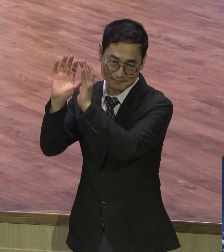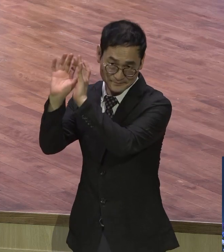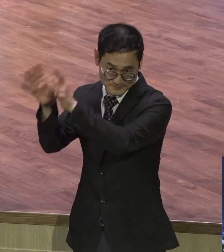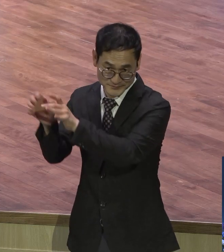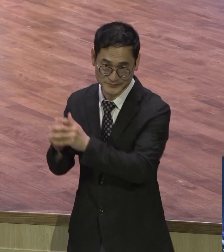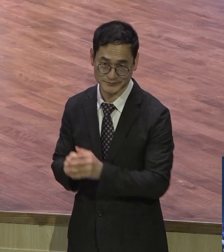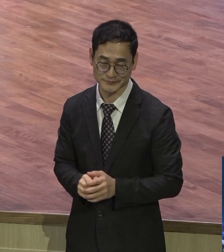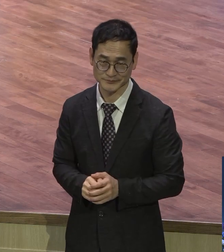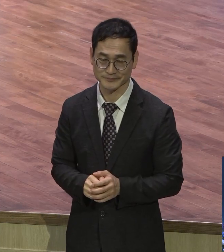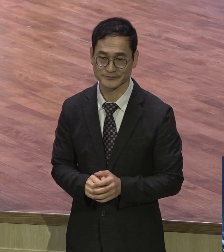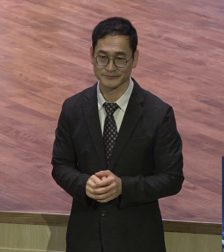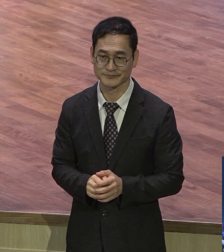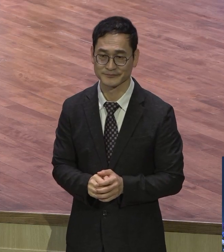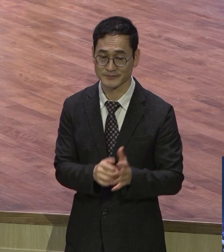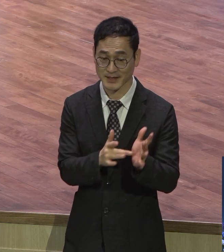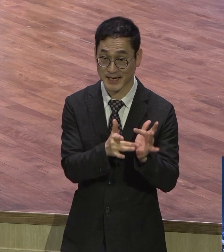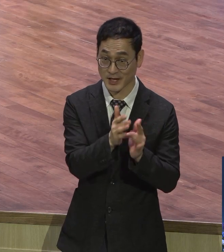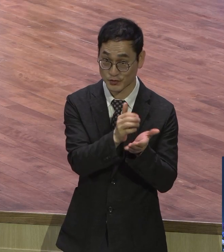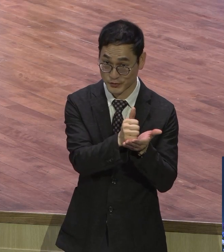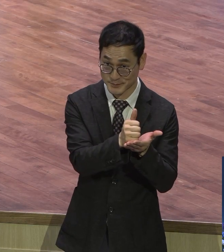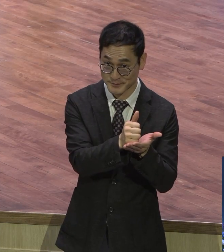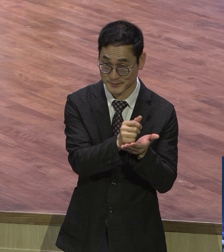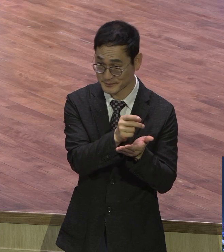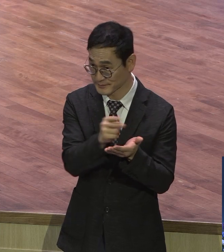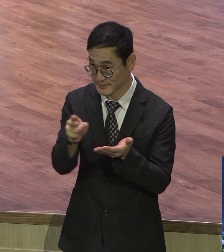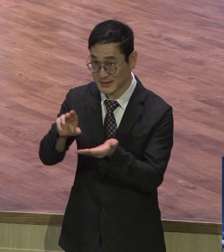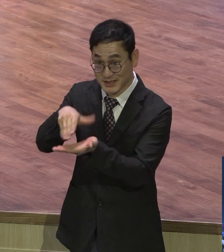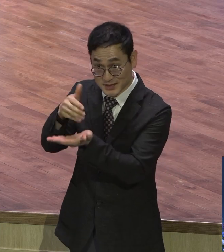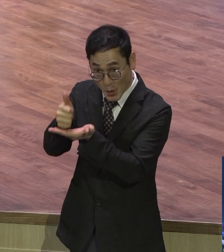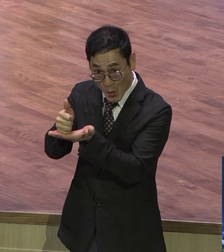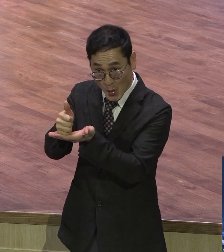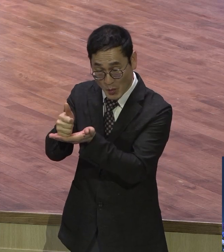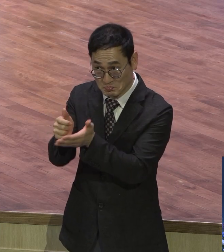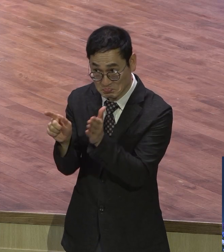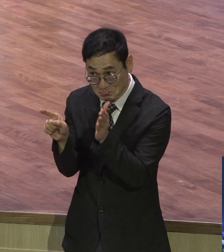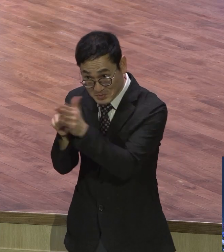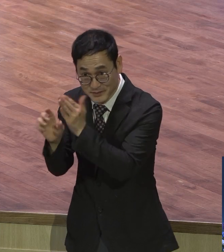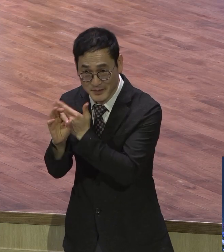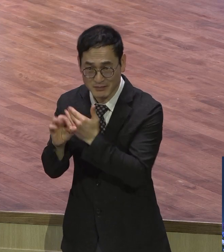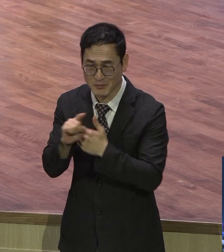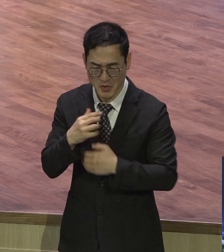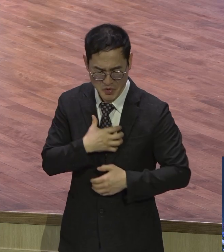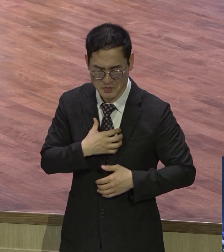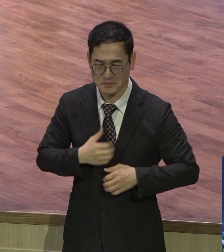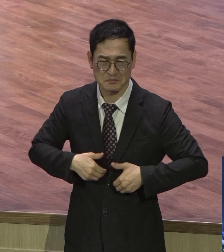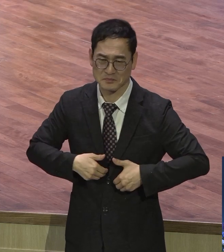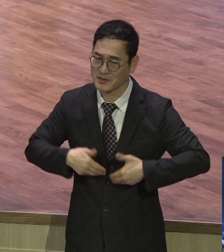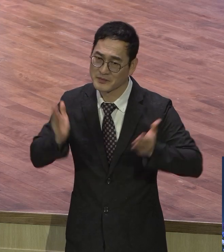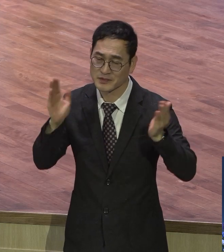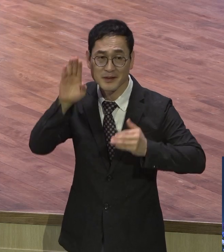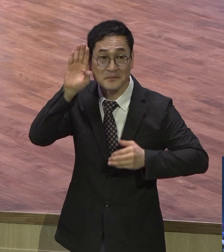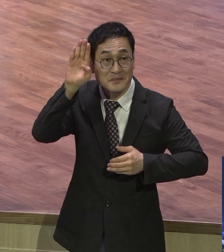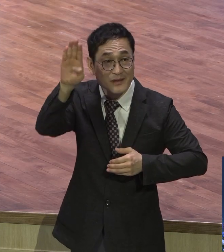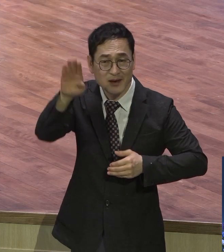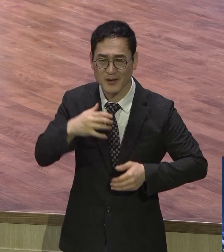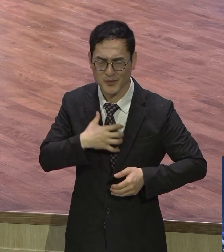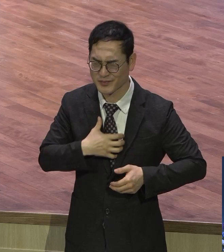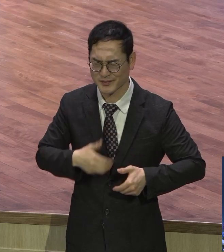예수가 그리스도 오면 답 났으면 끝난 거예요. 무슨 염려를 하고 걱정은 미래 내 일을 걱정하고